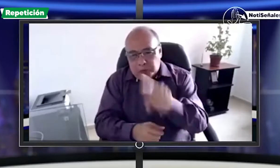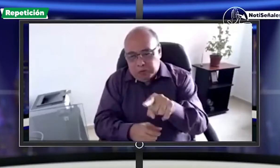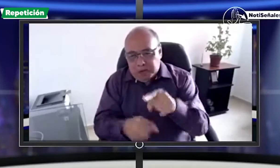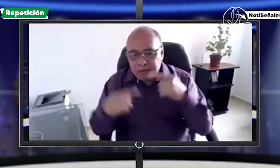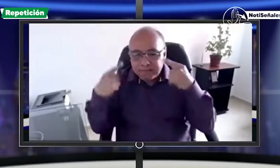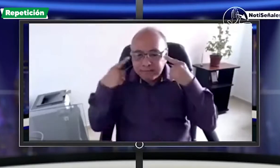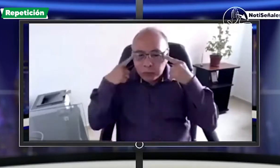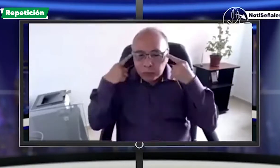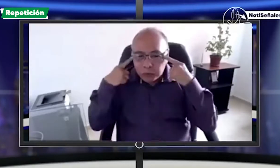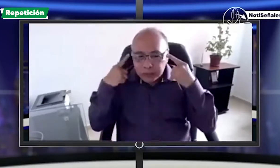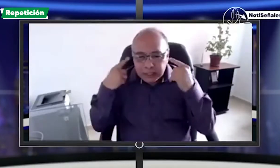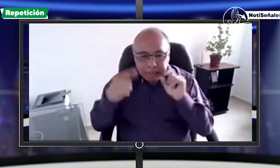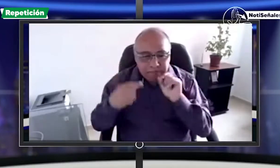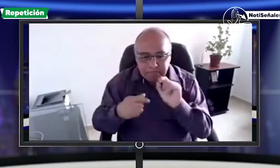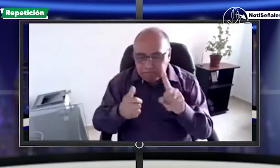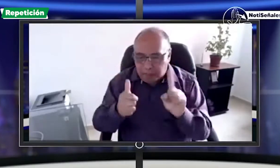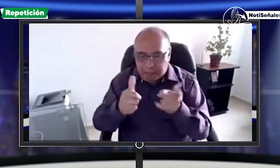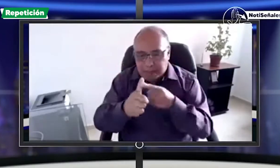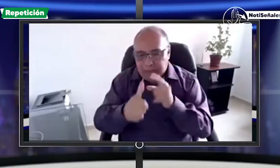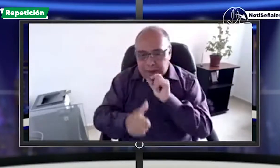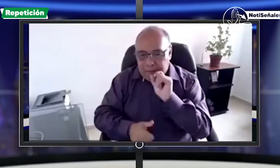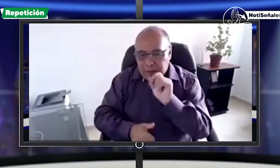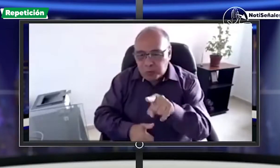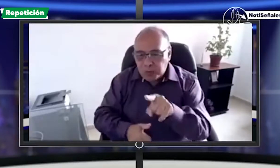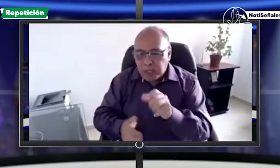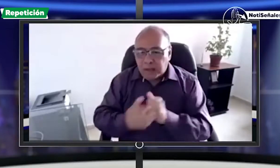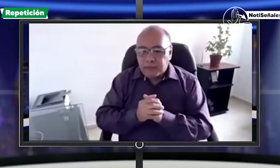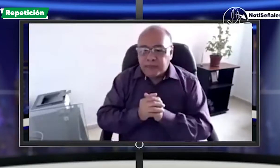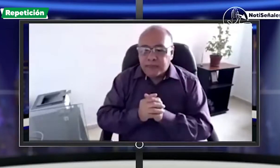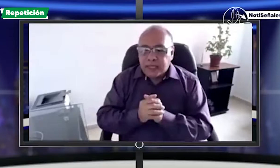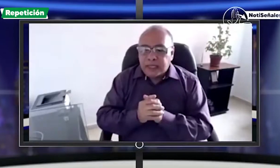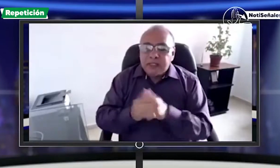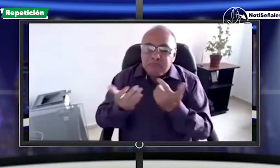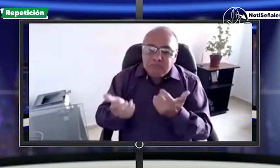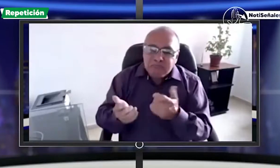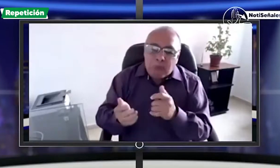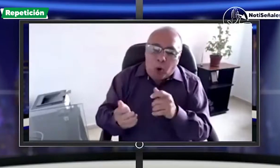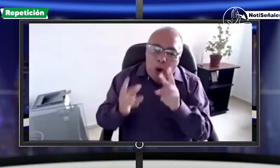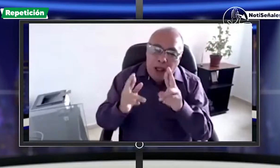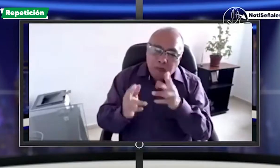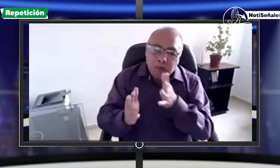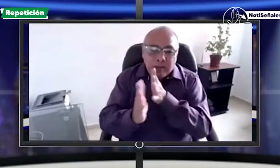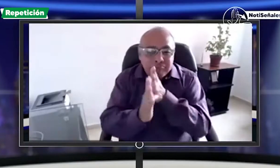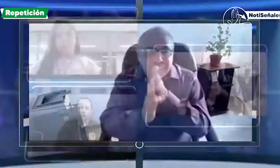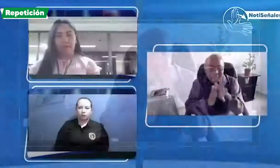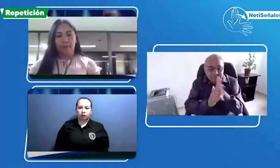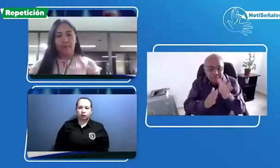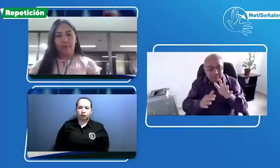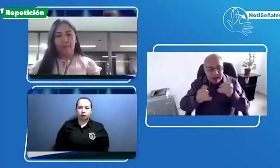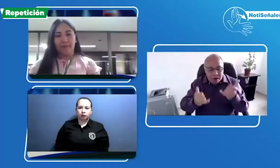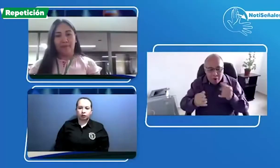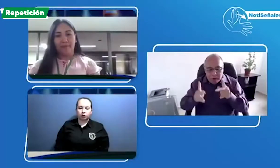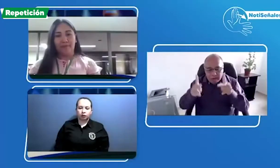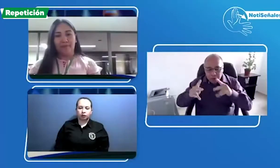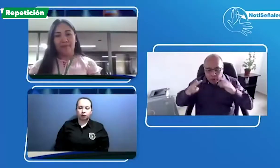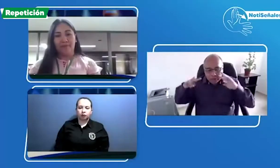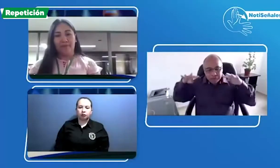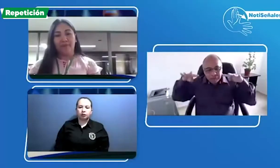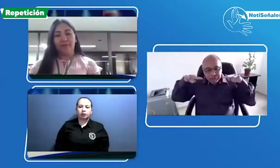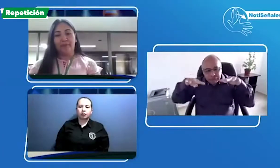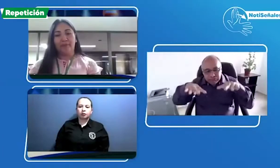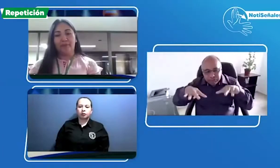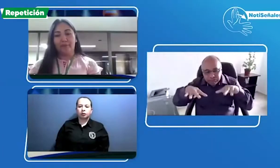participación de Luzeli y de Liliana acerca de este asunto. Pues justamente la primera pregunta va para Luzeli.